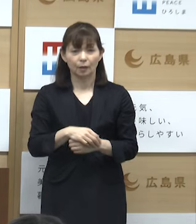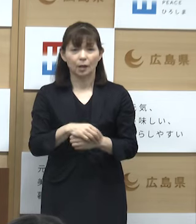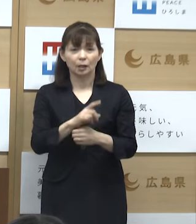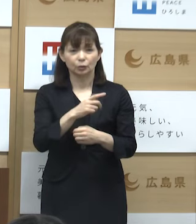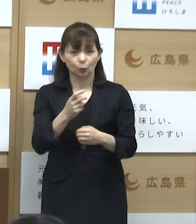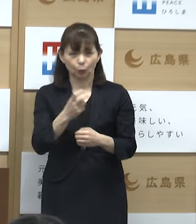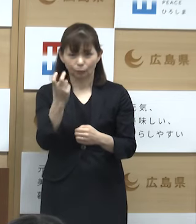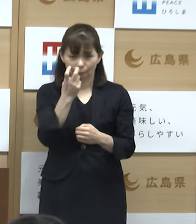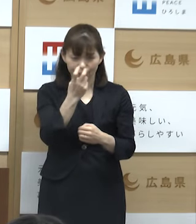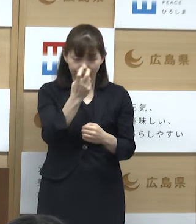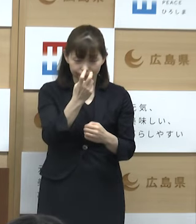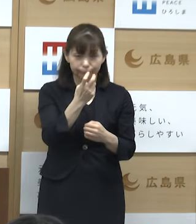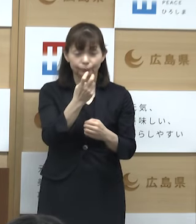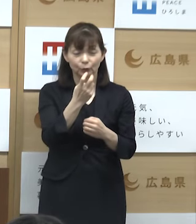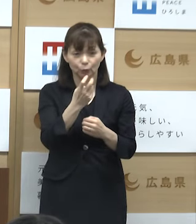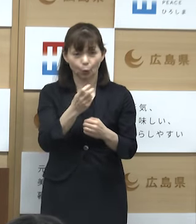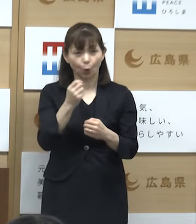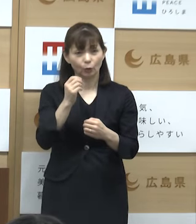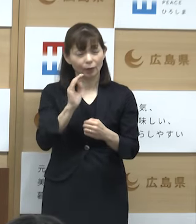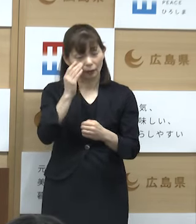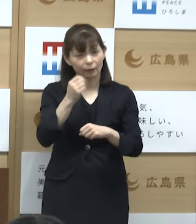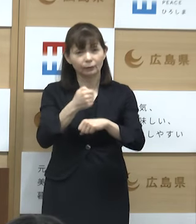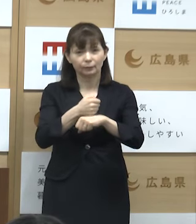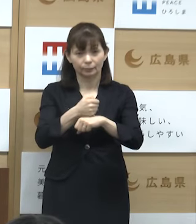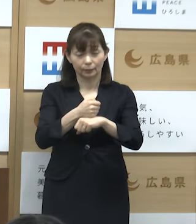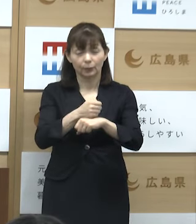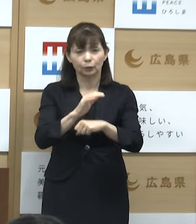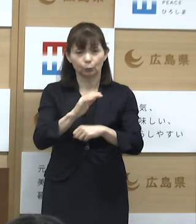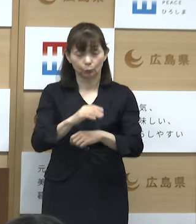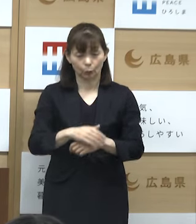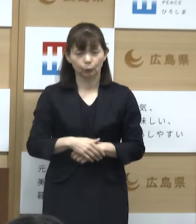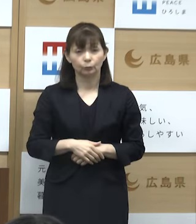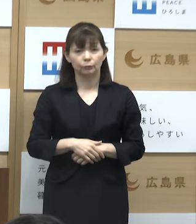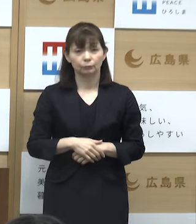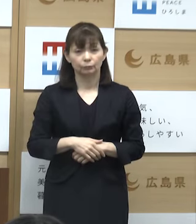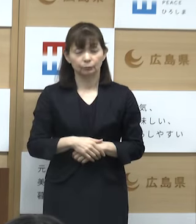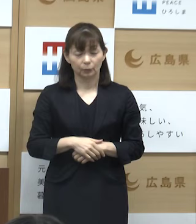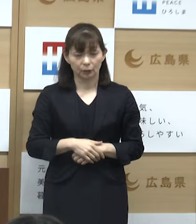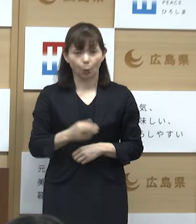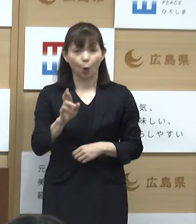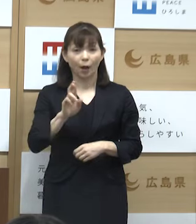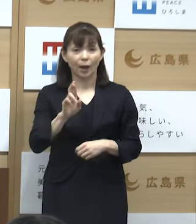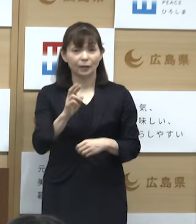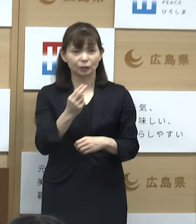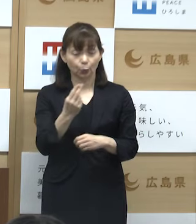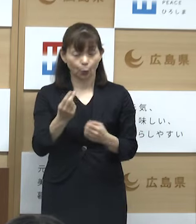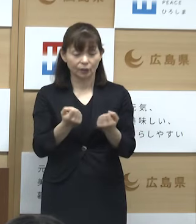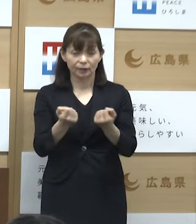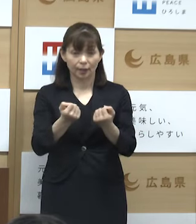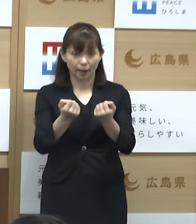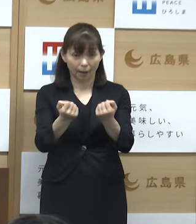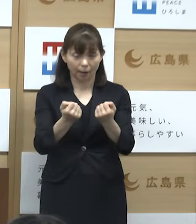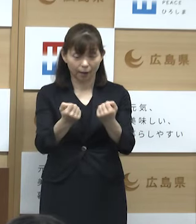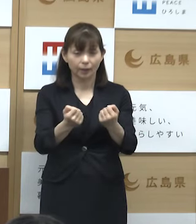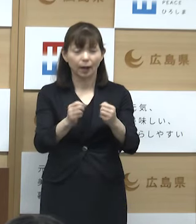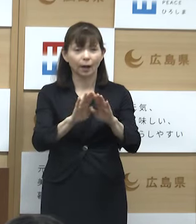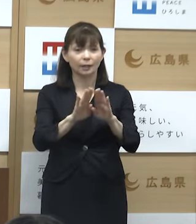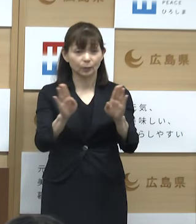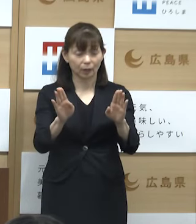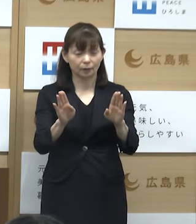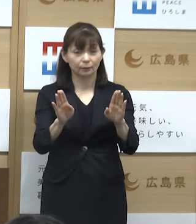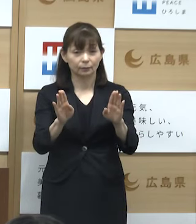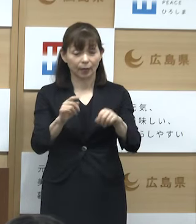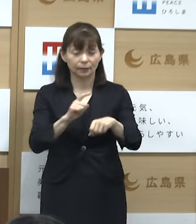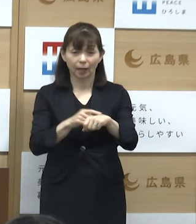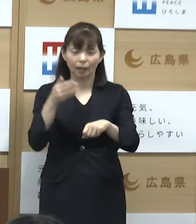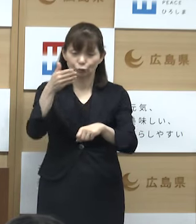ですけども、定性的に考えますとですね、ライドシェアが始まって、夕方から夜にかけてまとめ不足